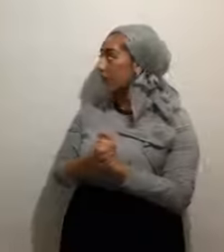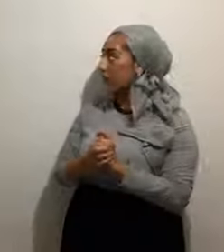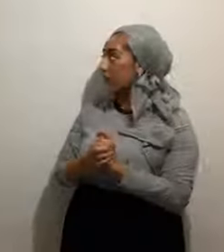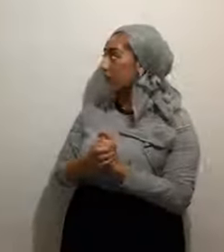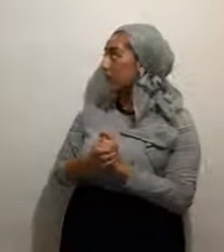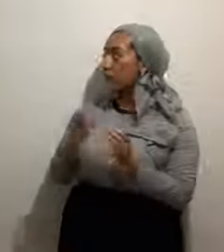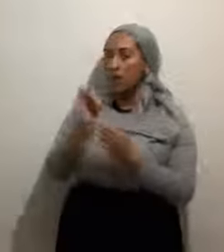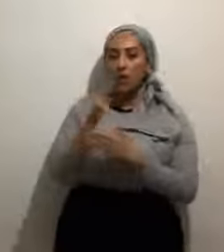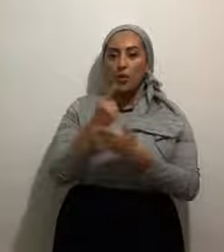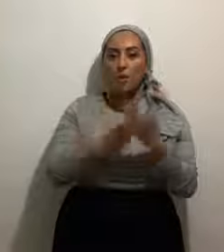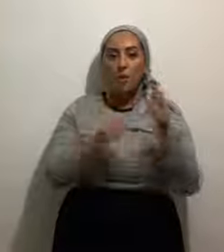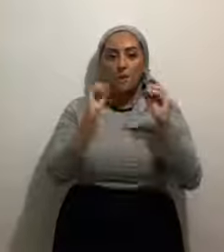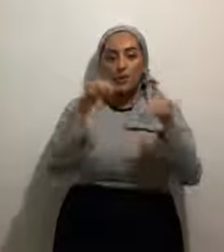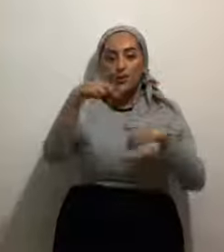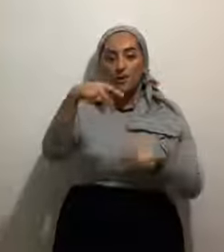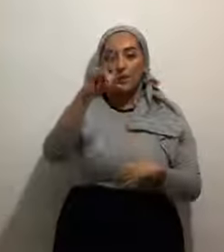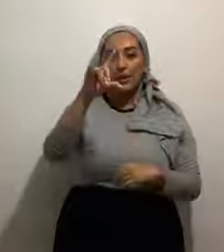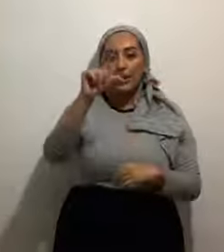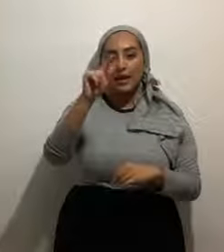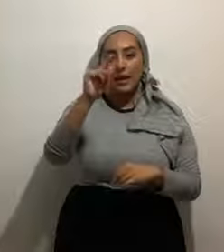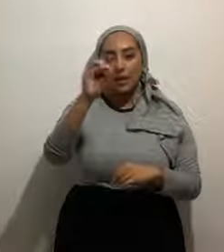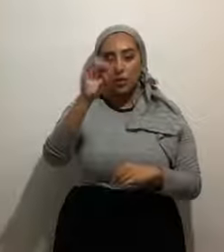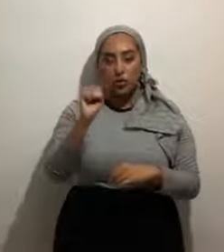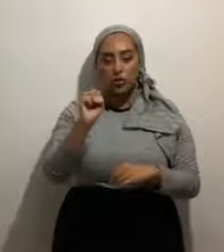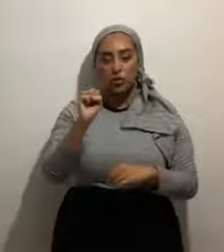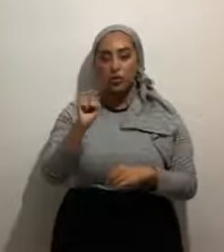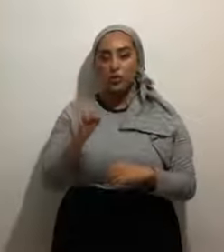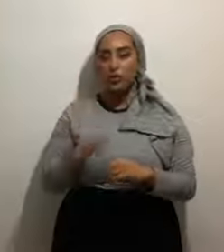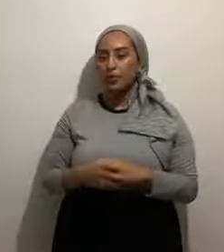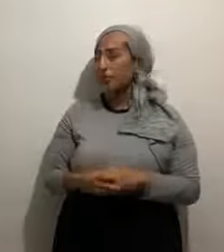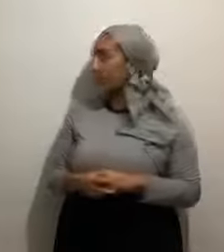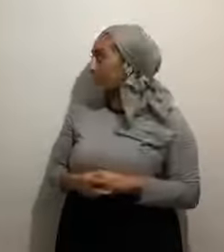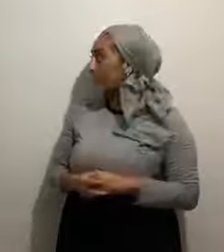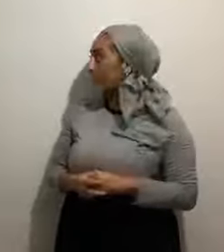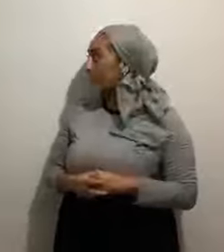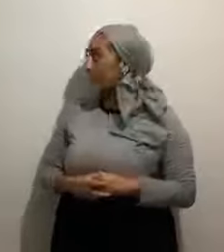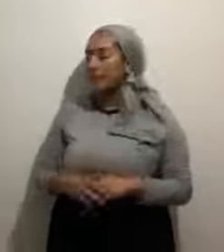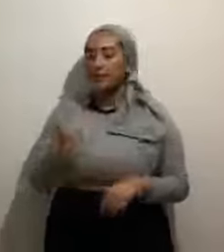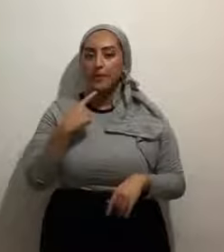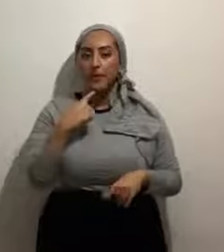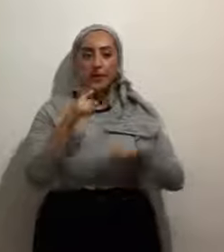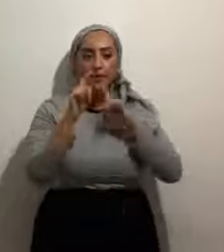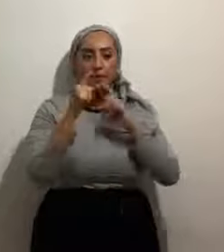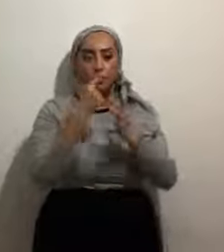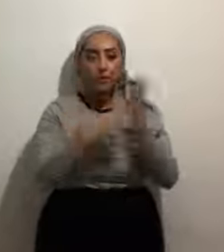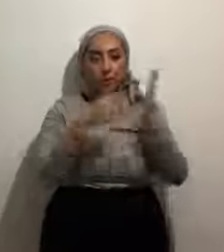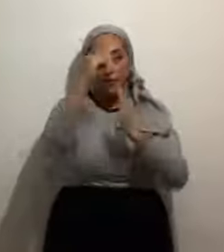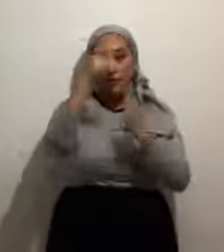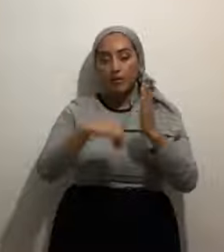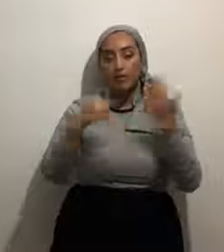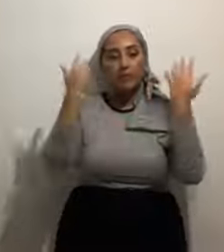Pilato. ¿Sí? Pilato respondió, lo que escrito está.